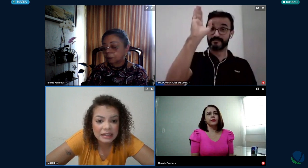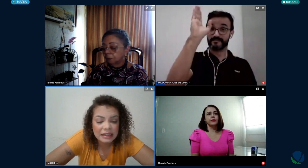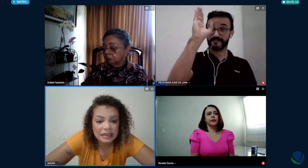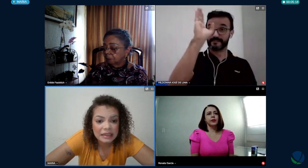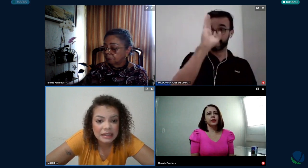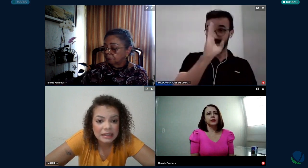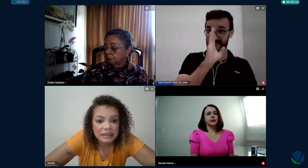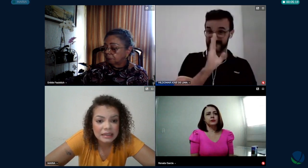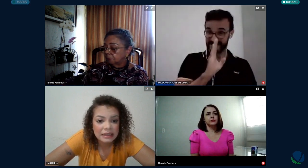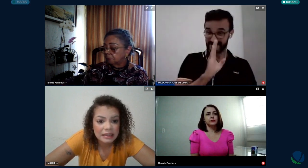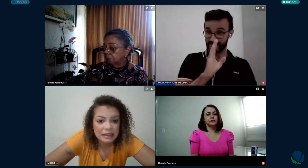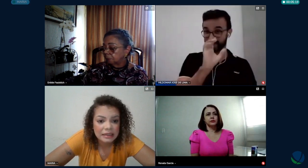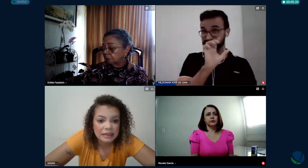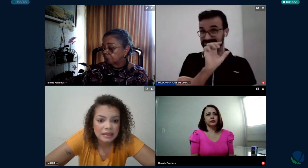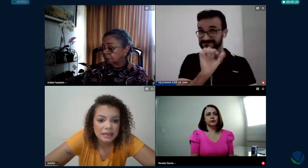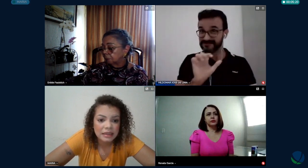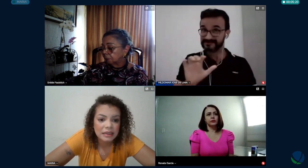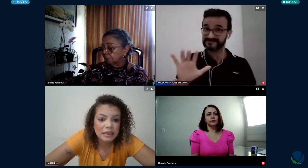explica